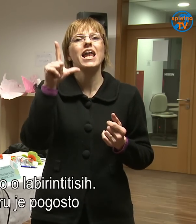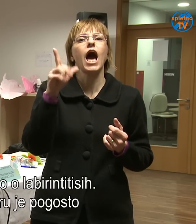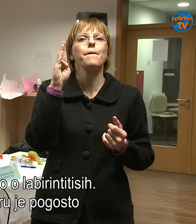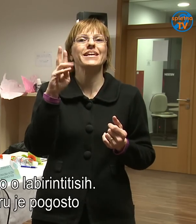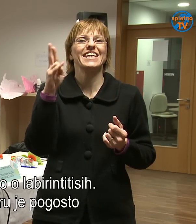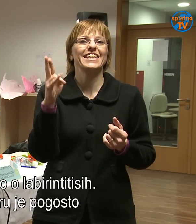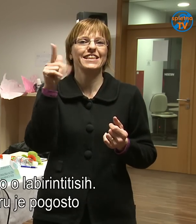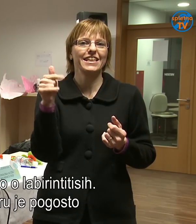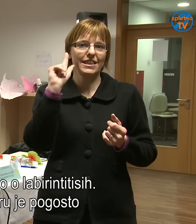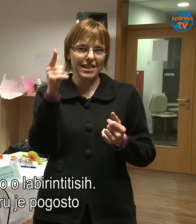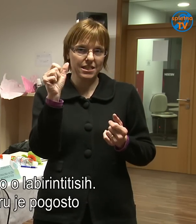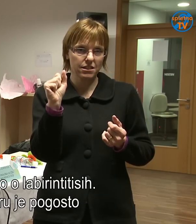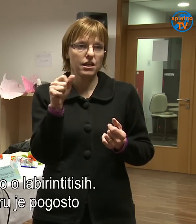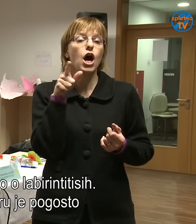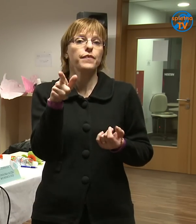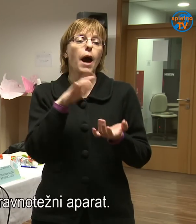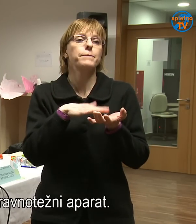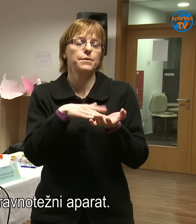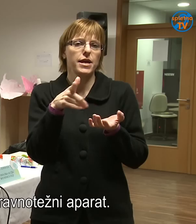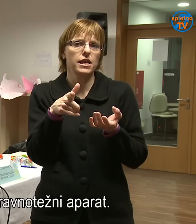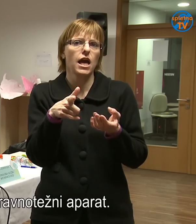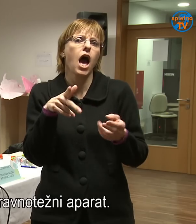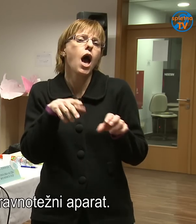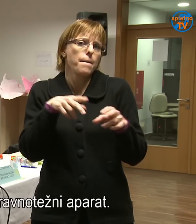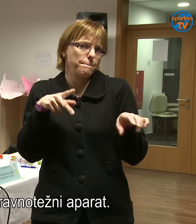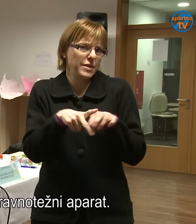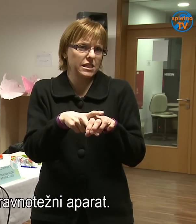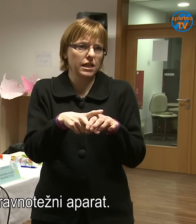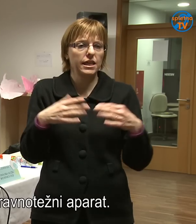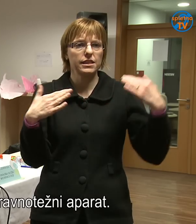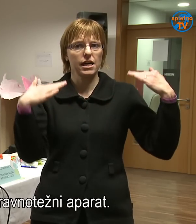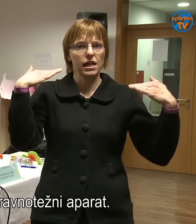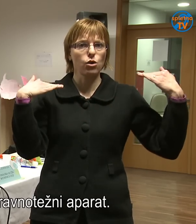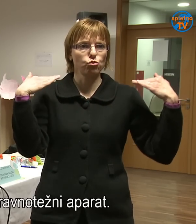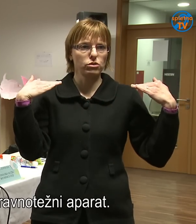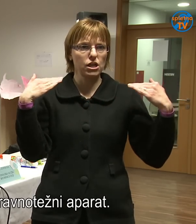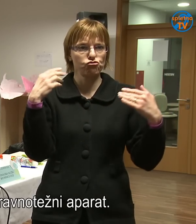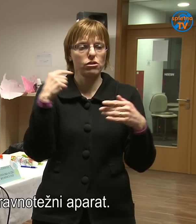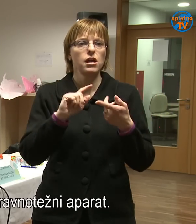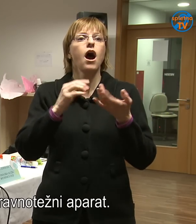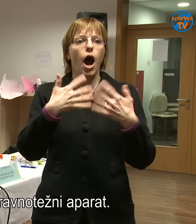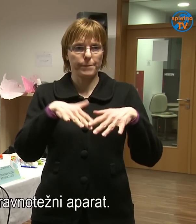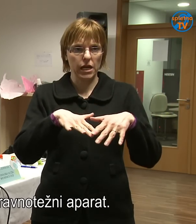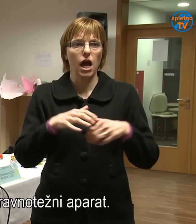labirintitisih. V tem primeru je pogosto prizadet tudi ravnotežni aparat.